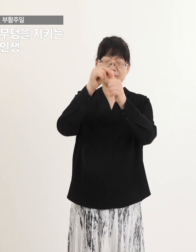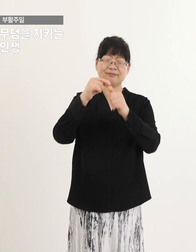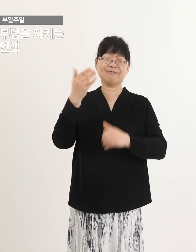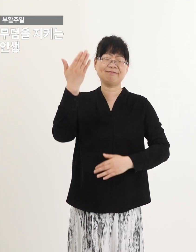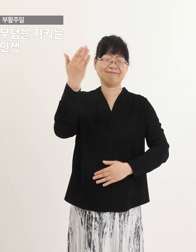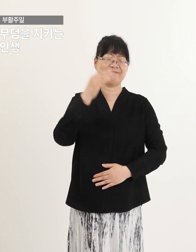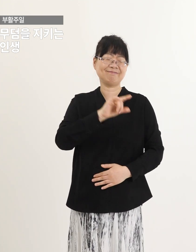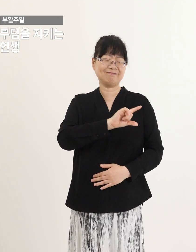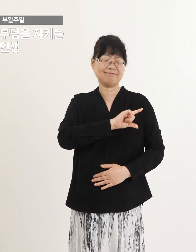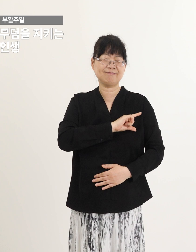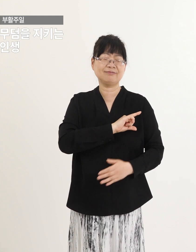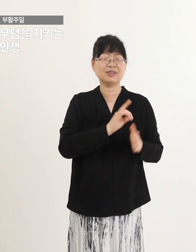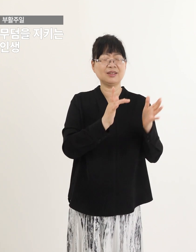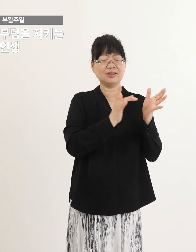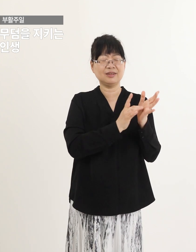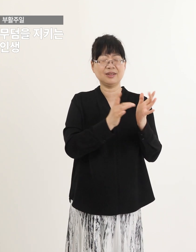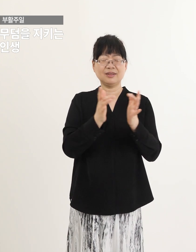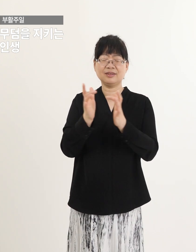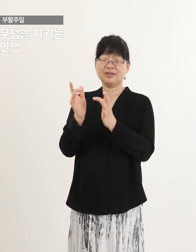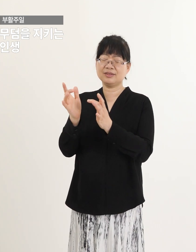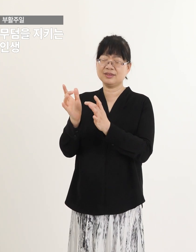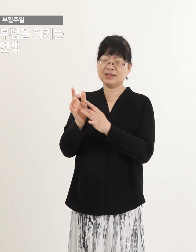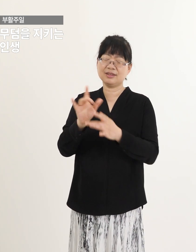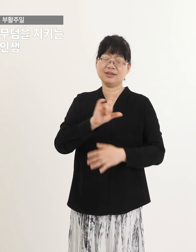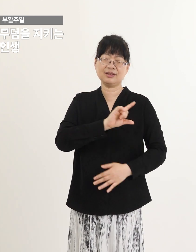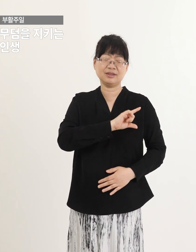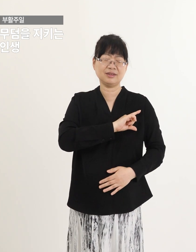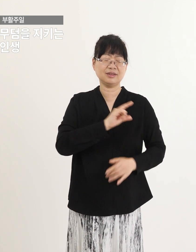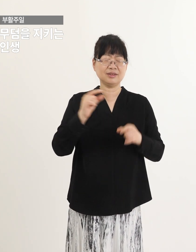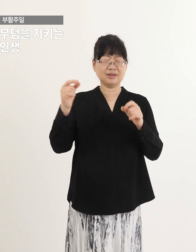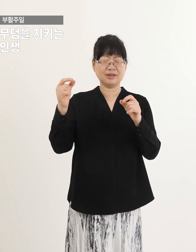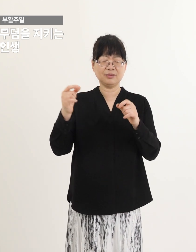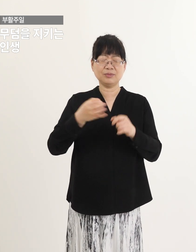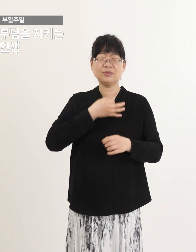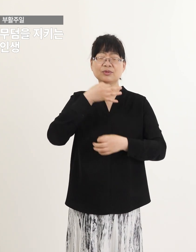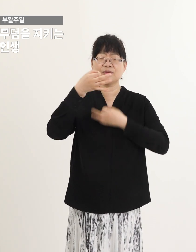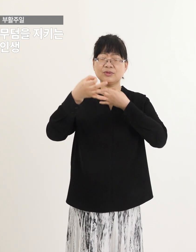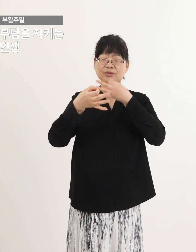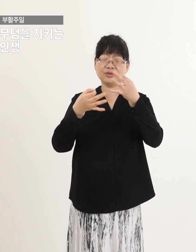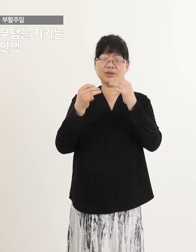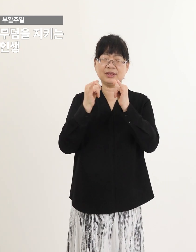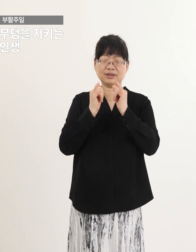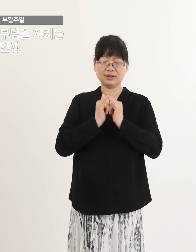구원의 그 이름 예수 이름을